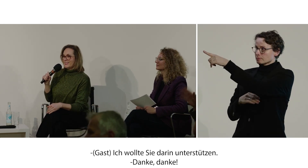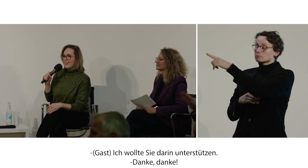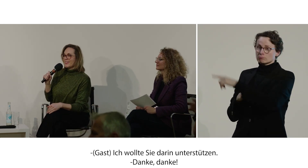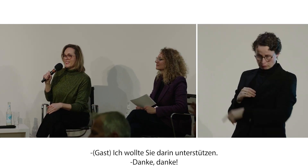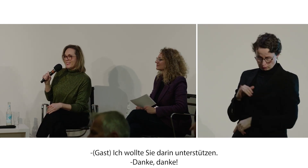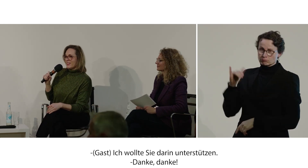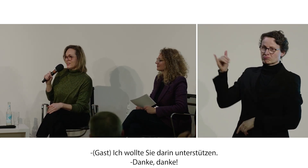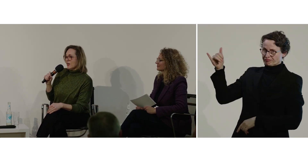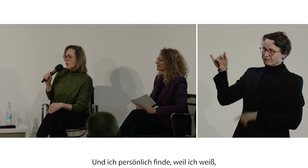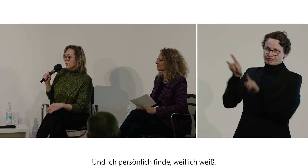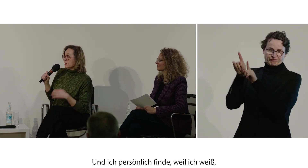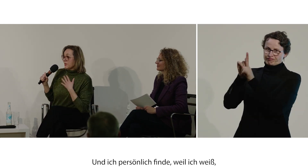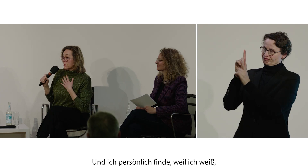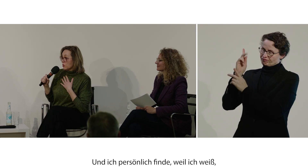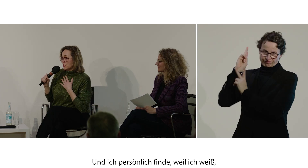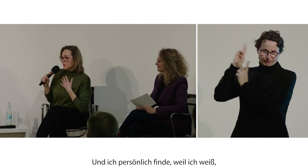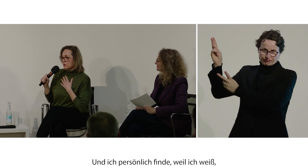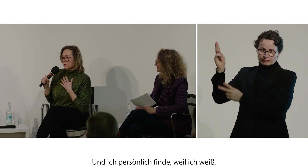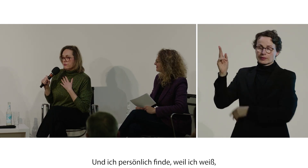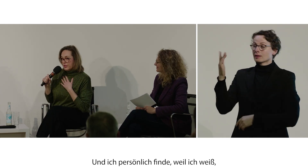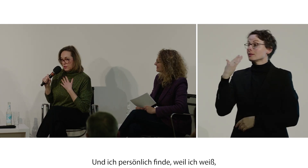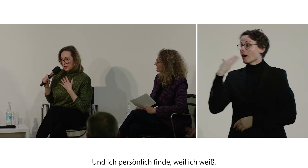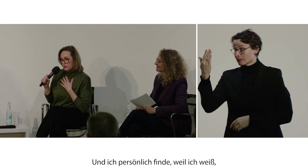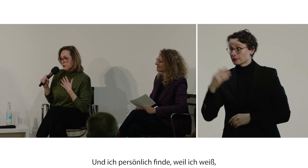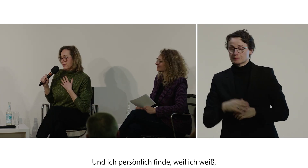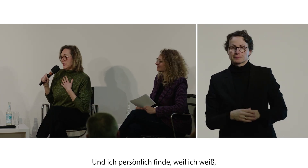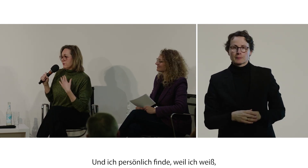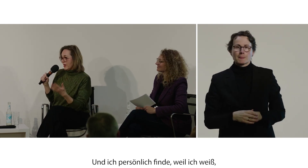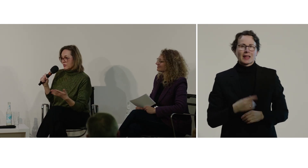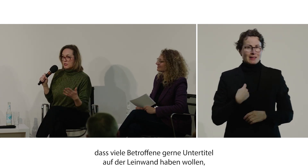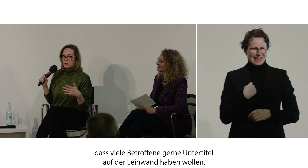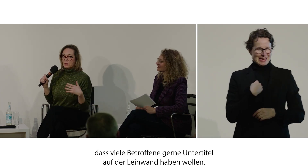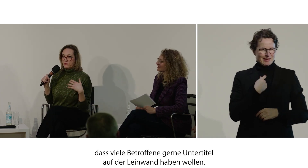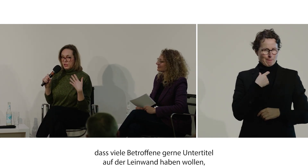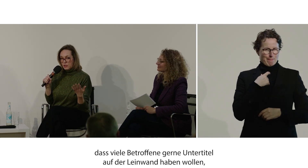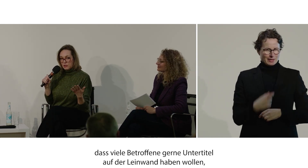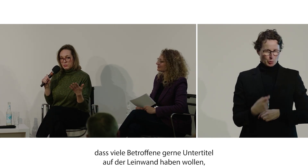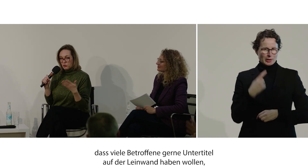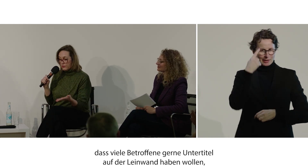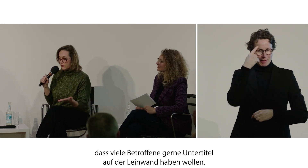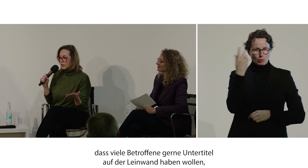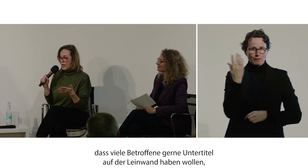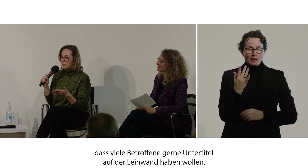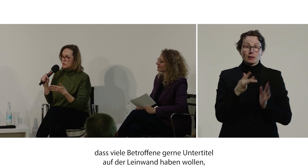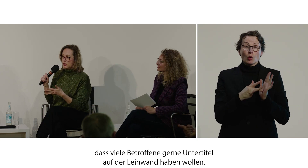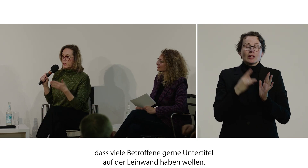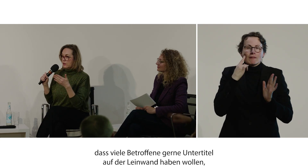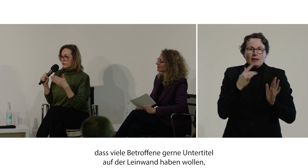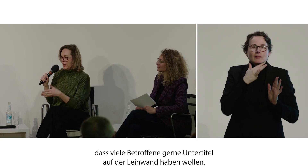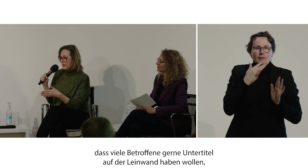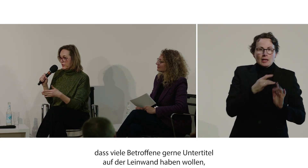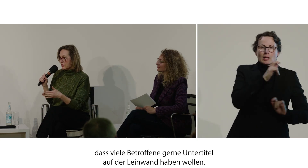gerade gesagt haben. Danke, danke. Und ich persönlich finde, weil ich weiß, dass viele Betroffene gerne